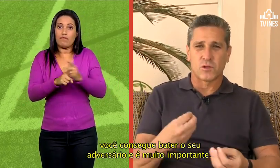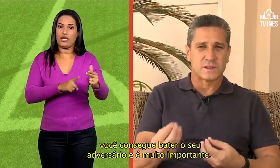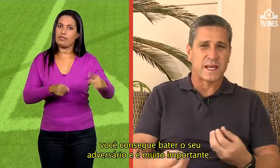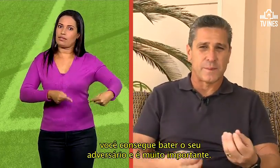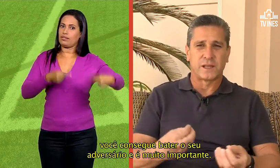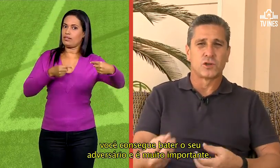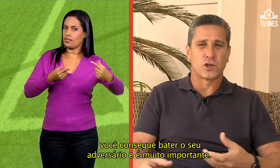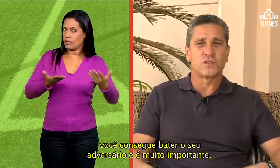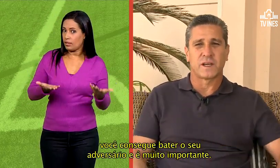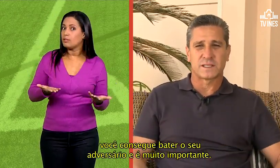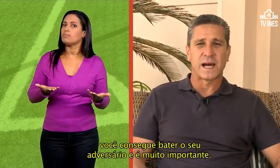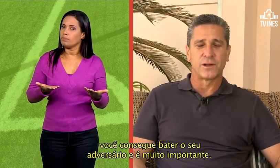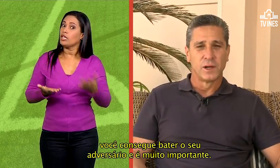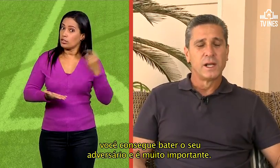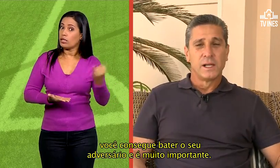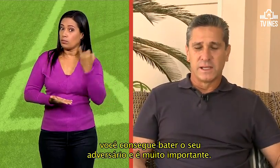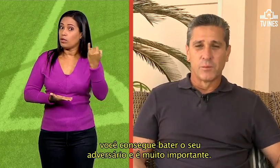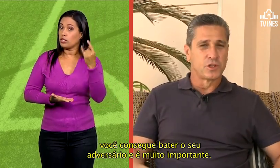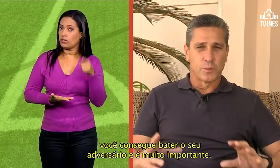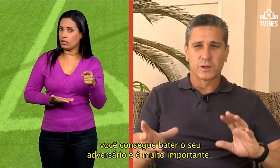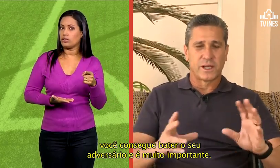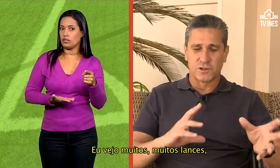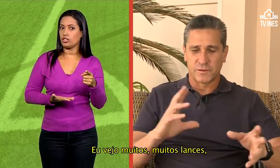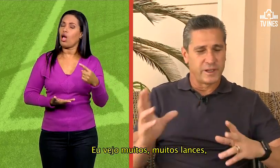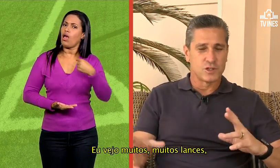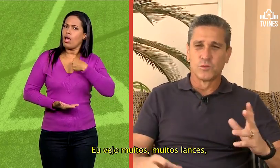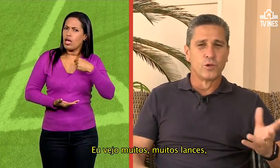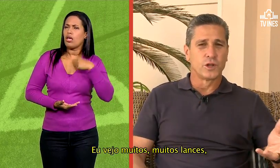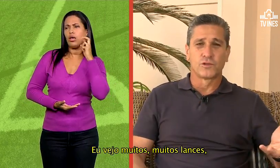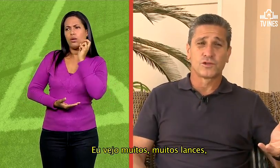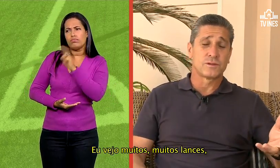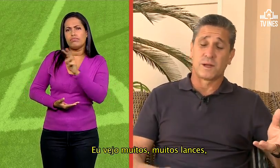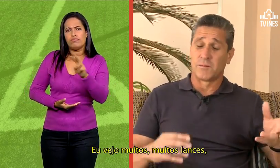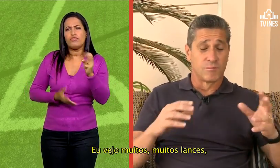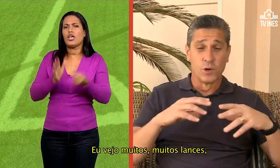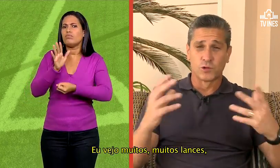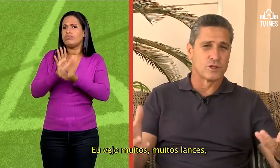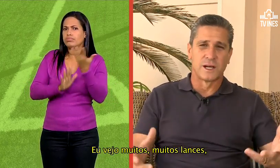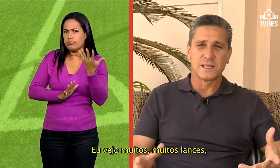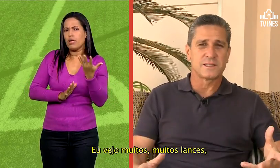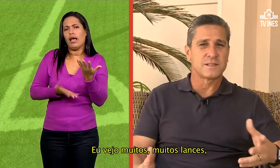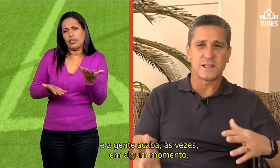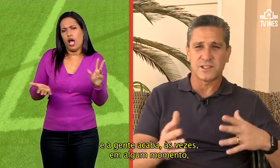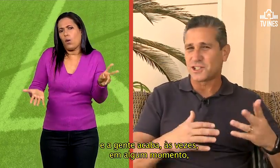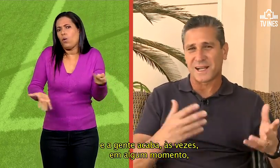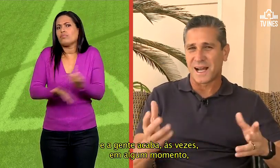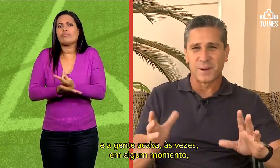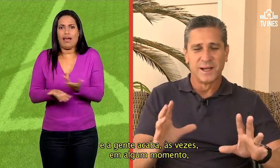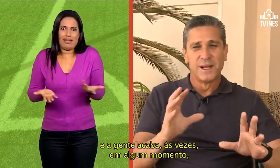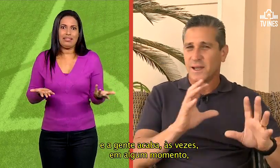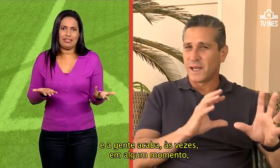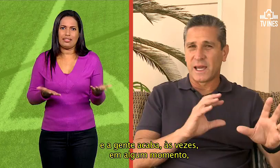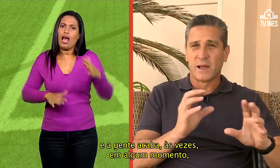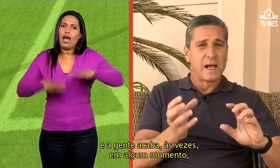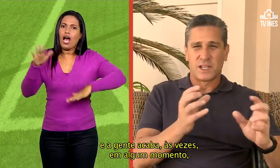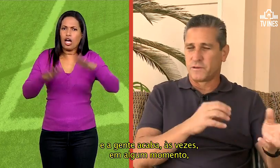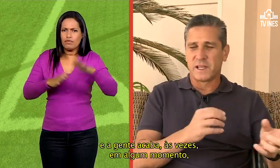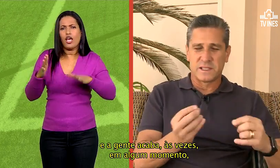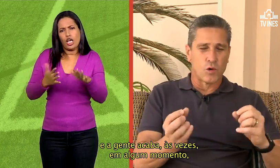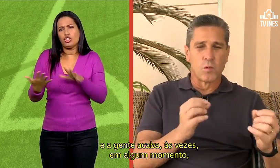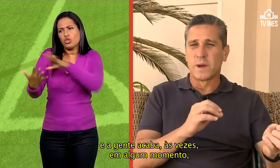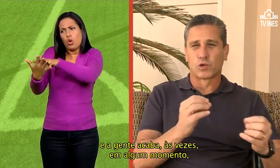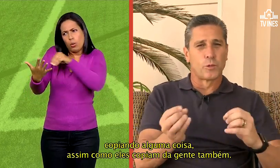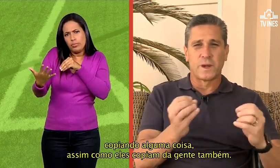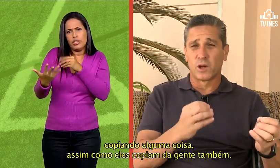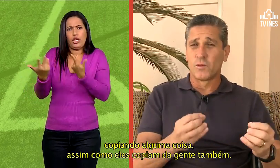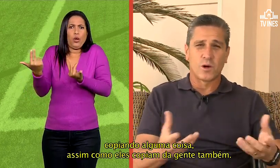forma você consegue bater o seu adversário, e é muito importante. Eu vejo muitos lances e a gente acaba, às